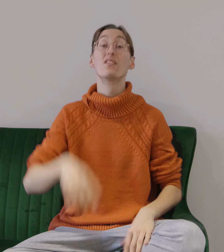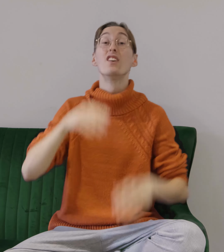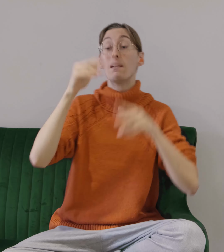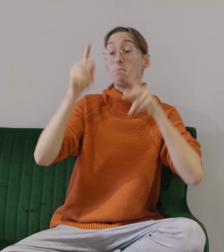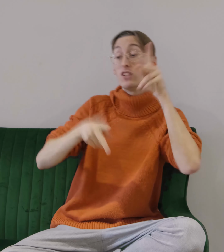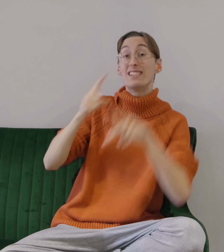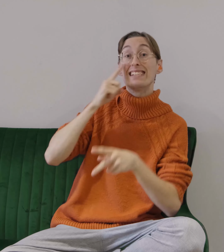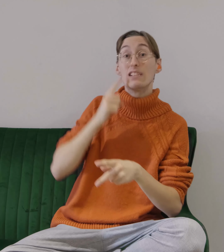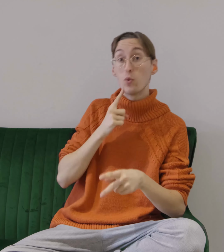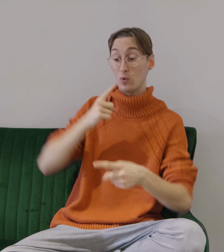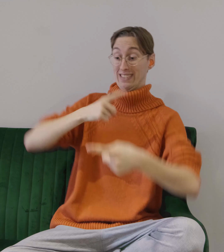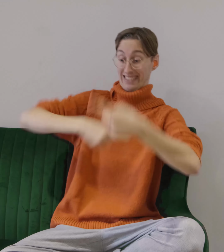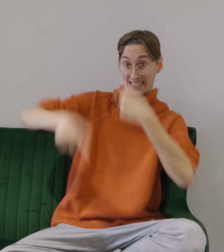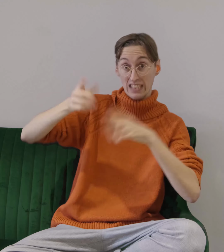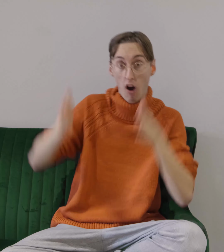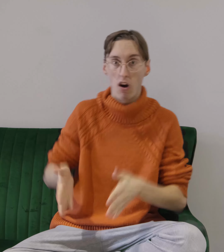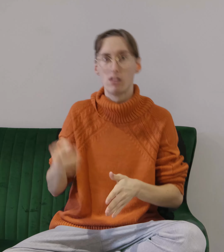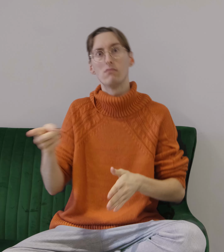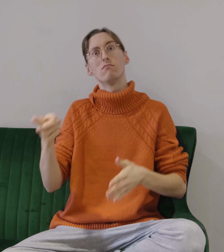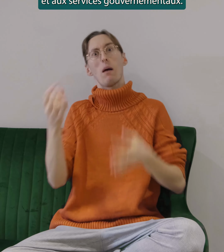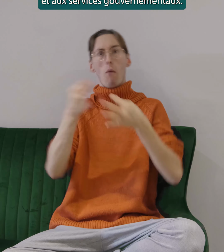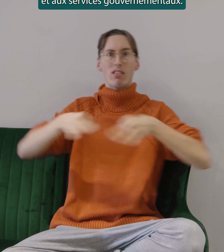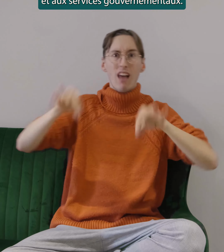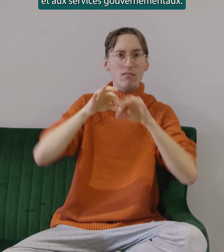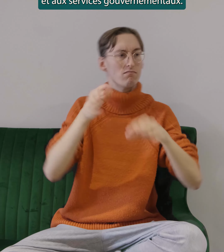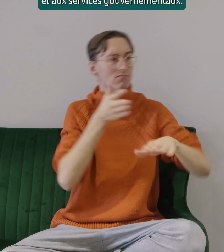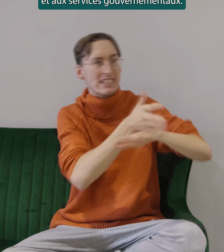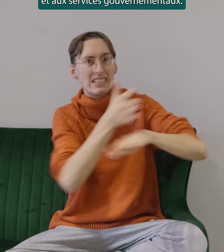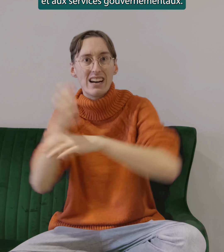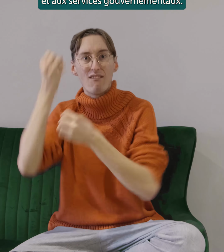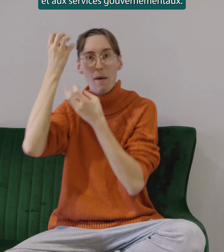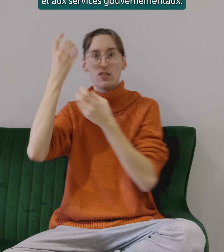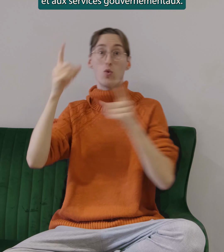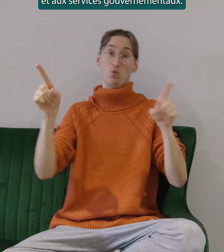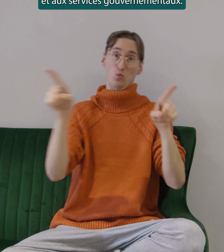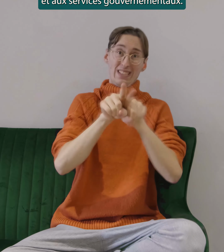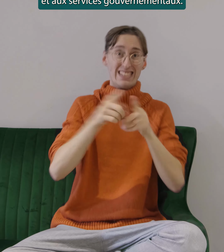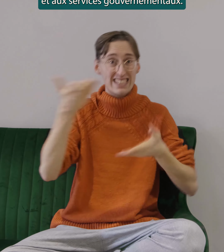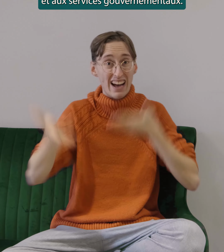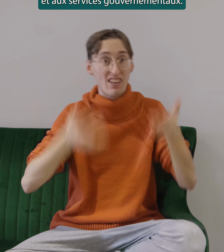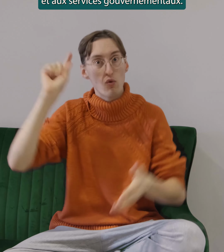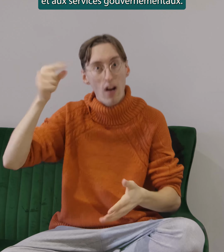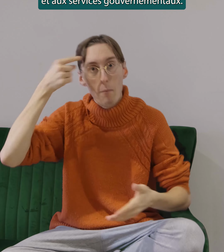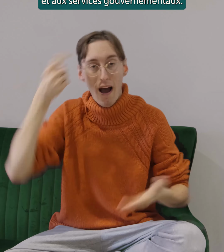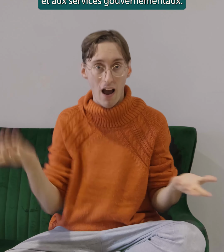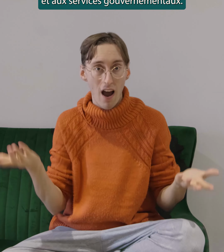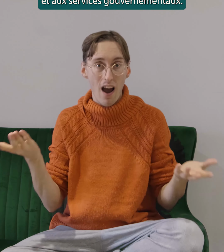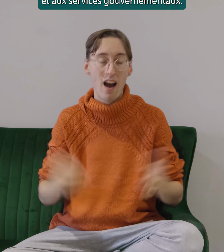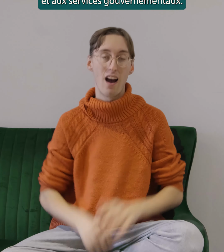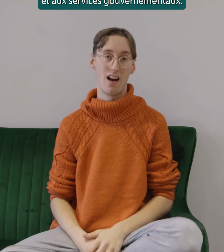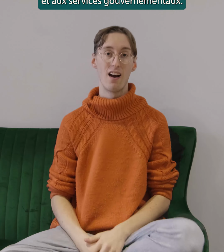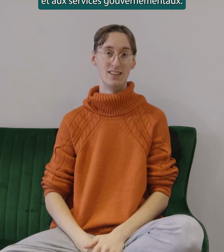Ce qui serait important pour l'accès des personnes signeuses à ces informations et aux services gouvernementaux.